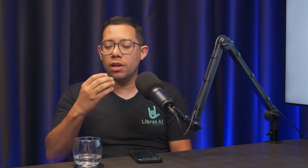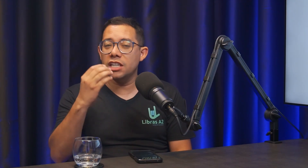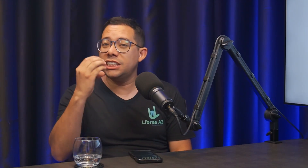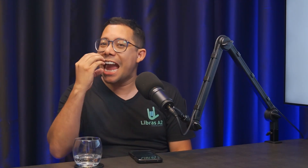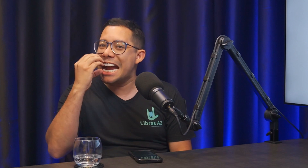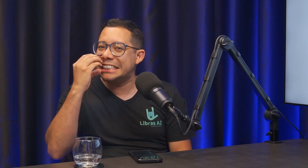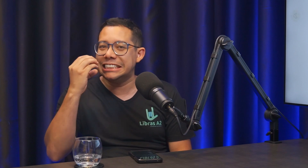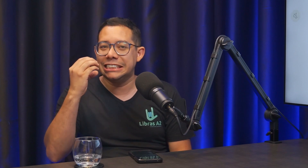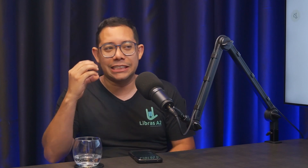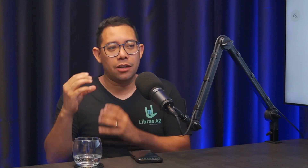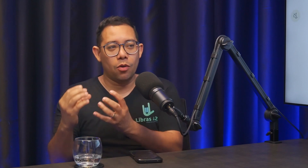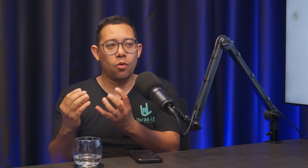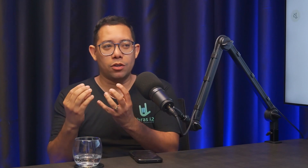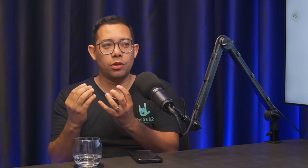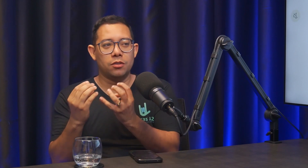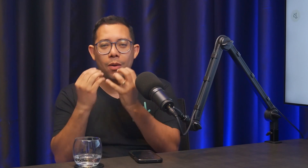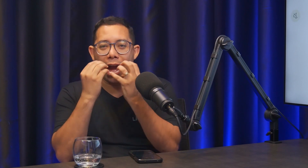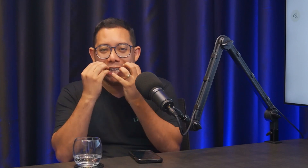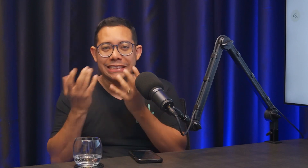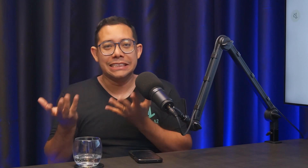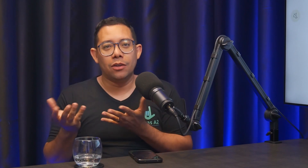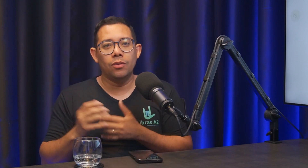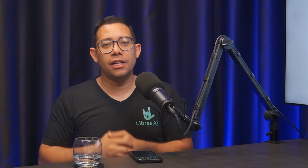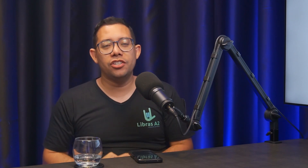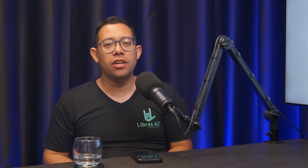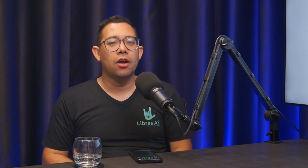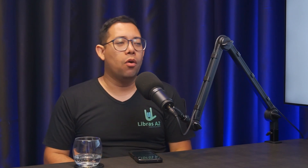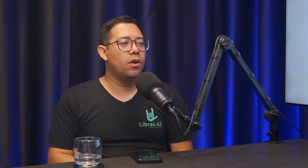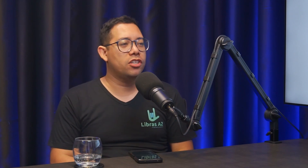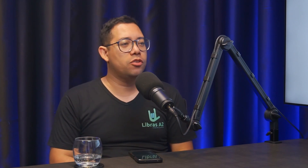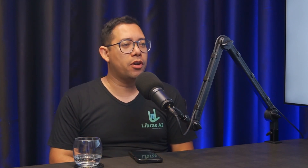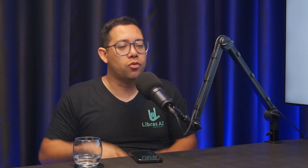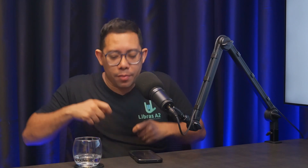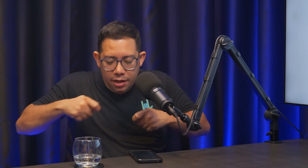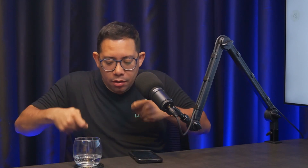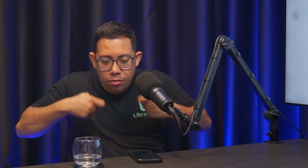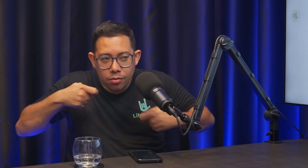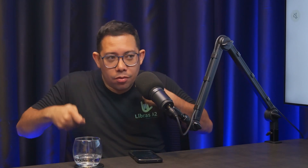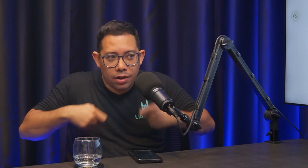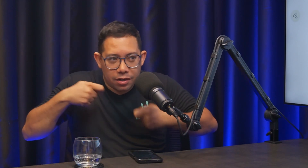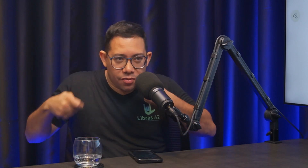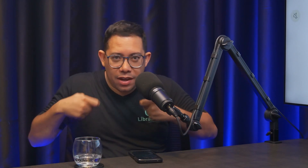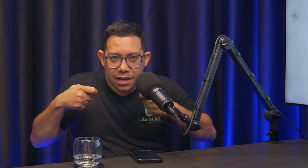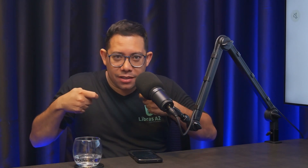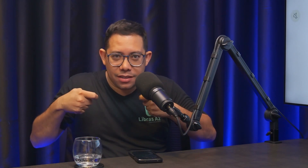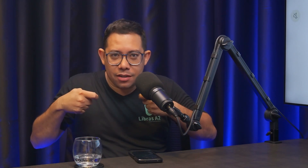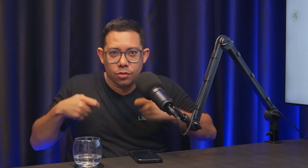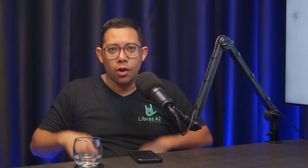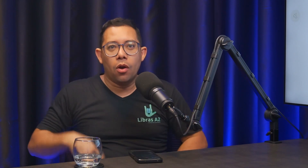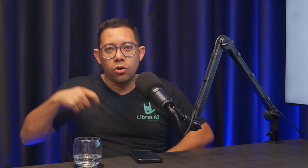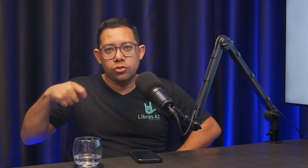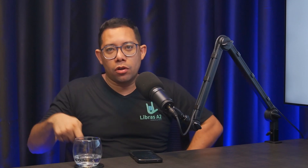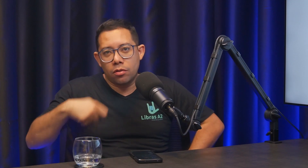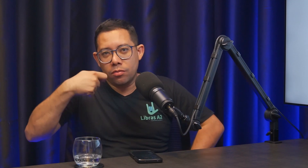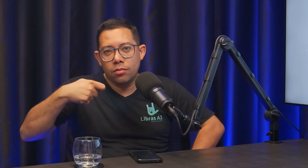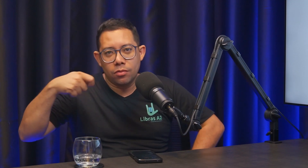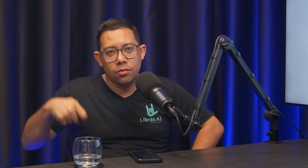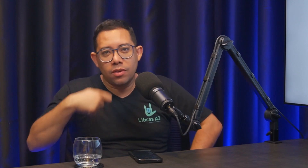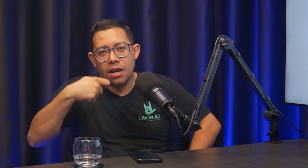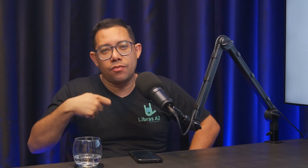lanche, né? Ou com as duas mãos, um lanche. Ou a gente pode comer com garfo e faca, certo? Ou só com o garfo, ou